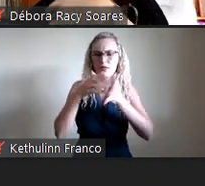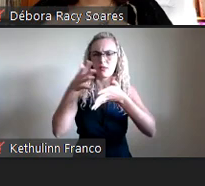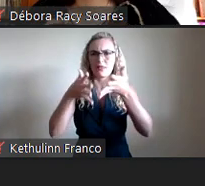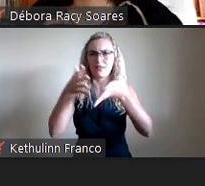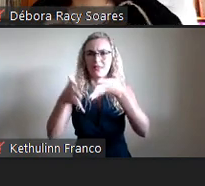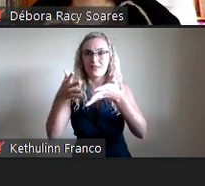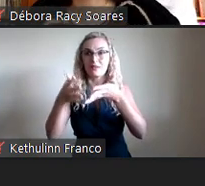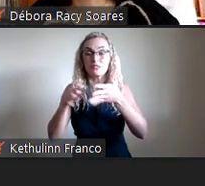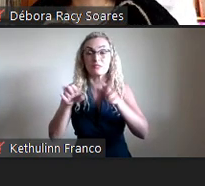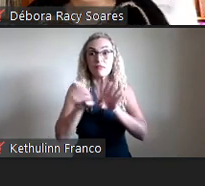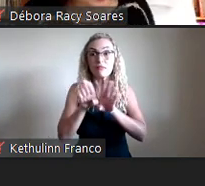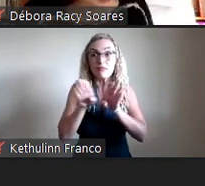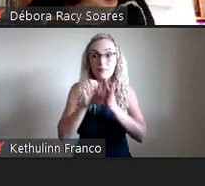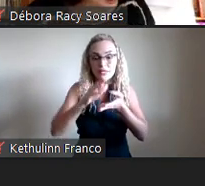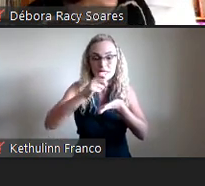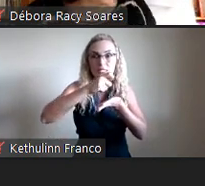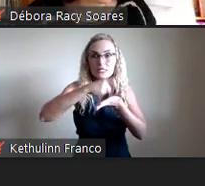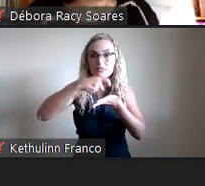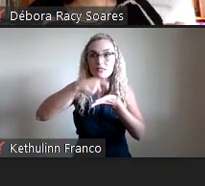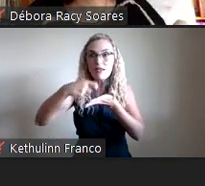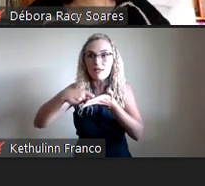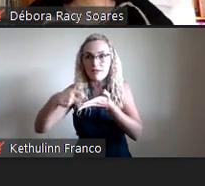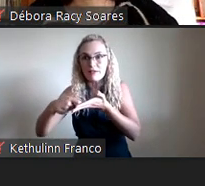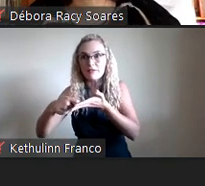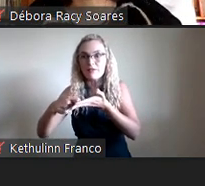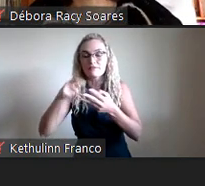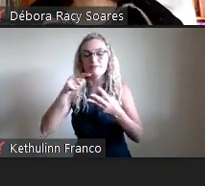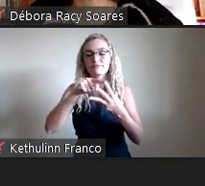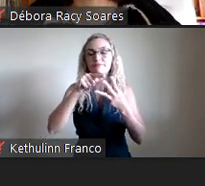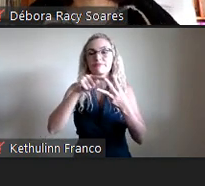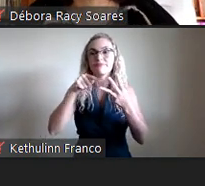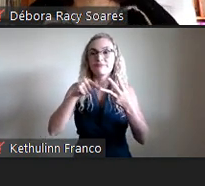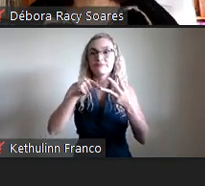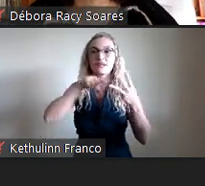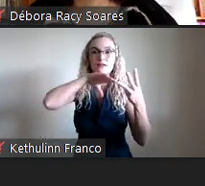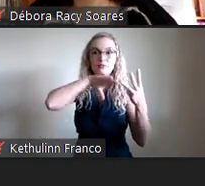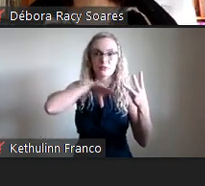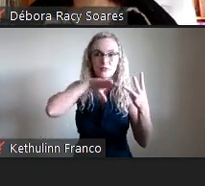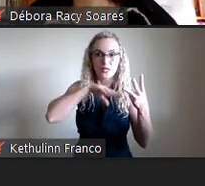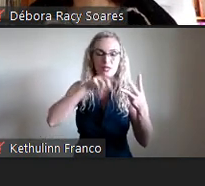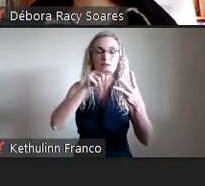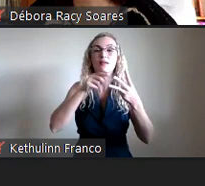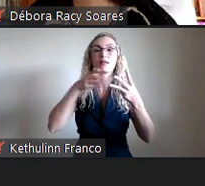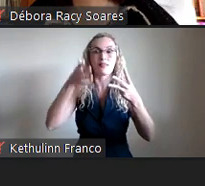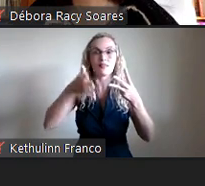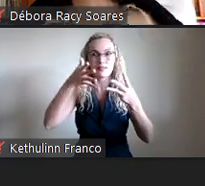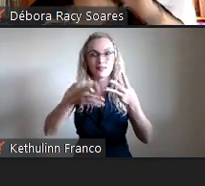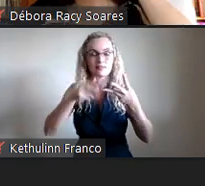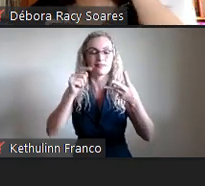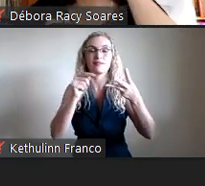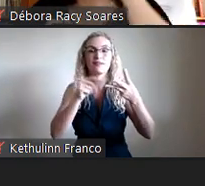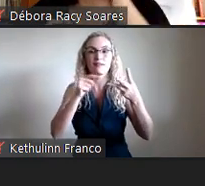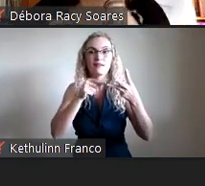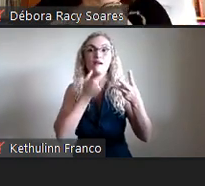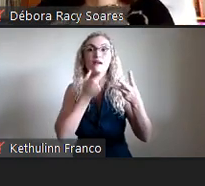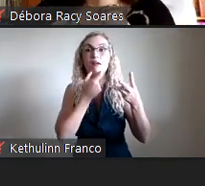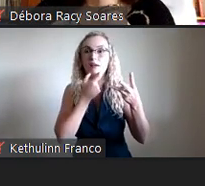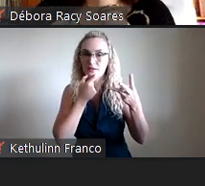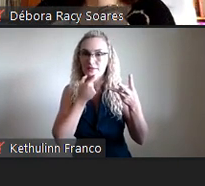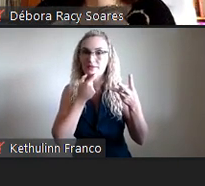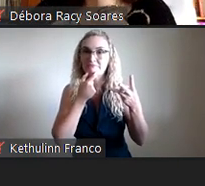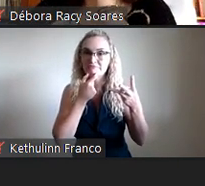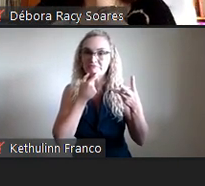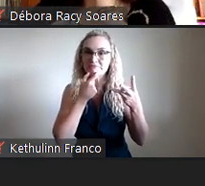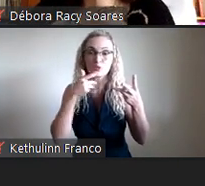língua inglesa. É um dicionário trilingüe. Então nós pretendemos, né, fomentar com